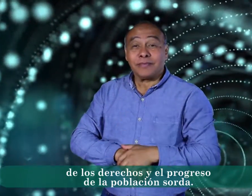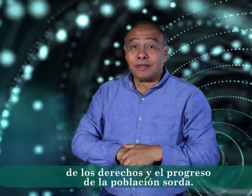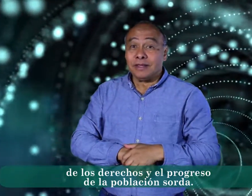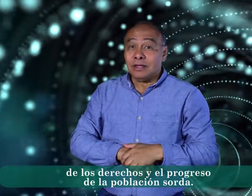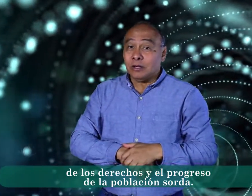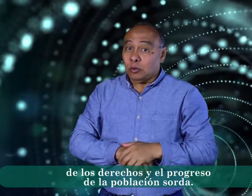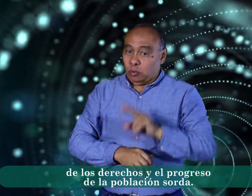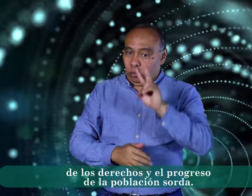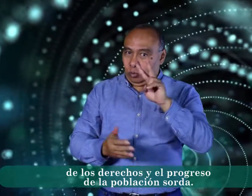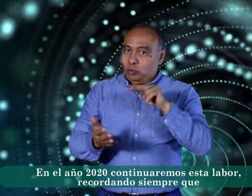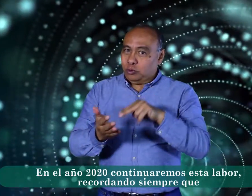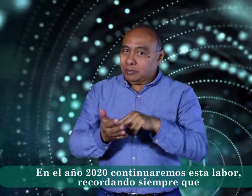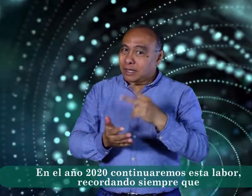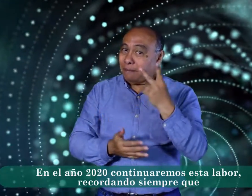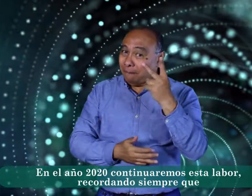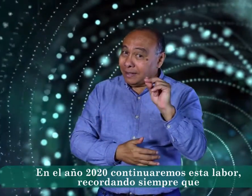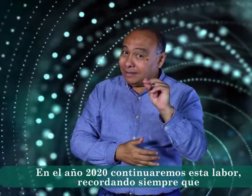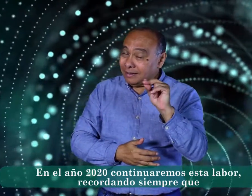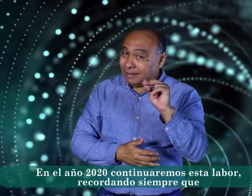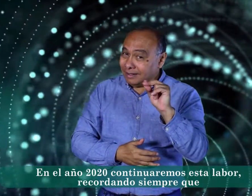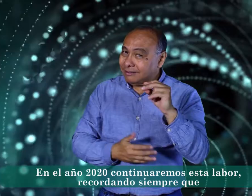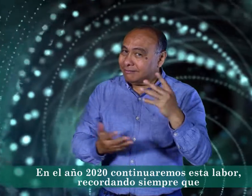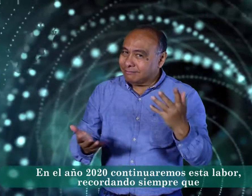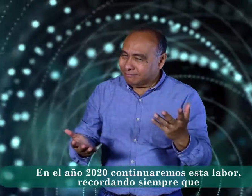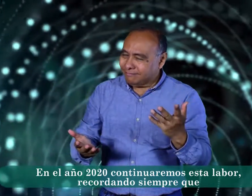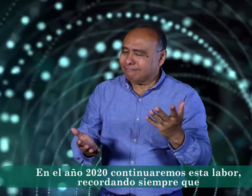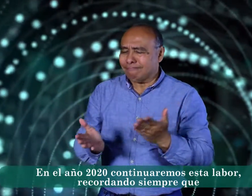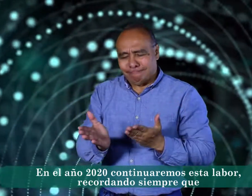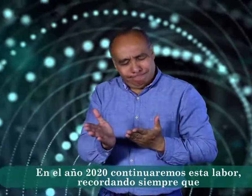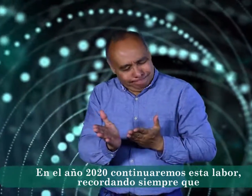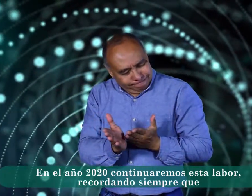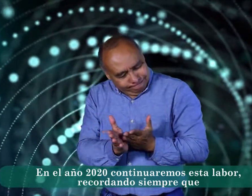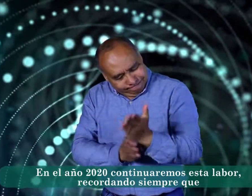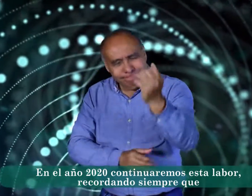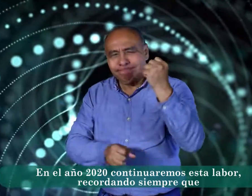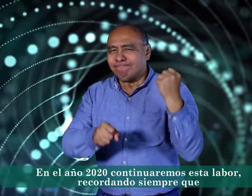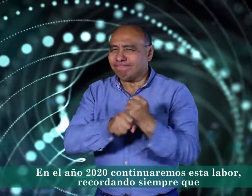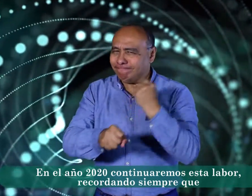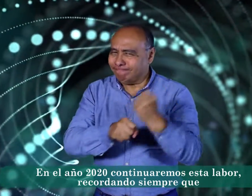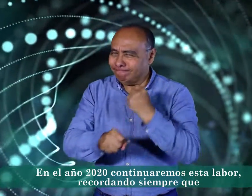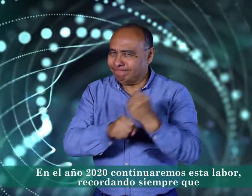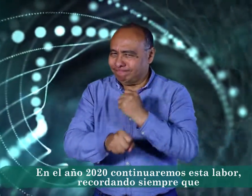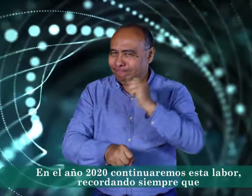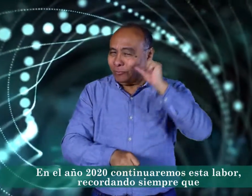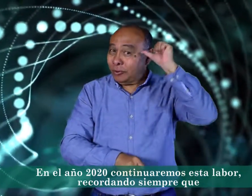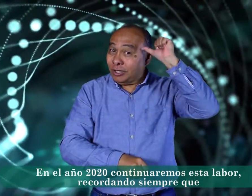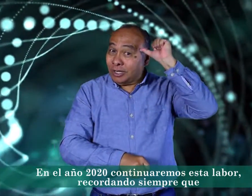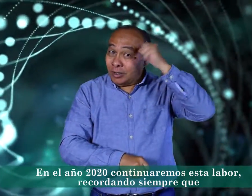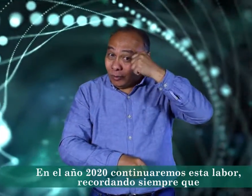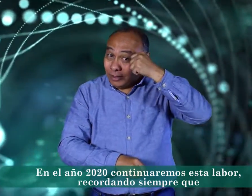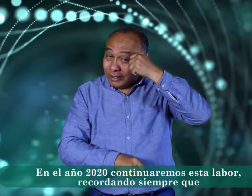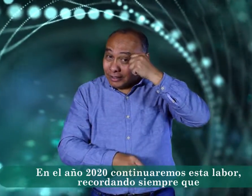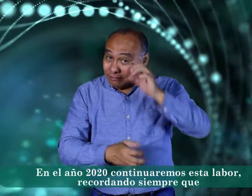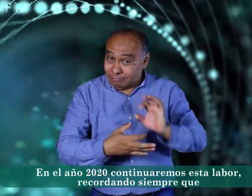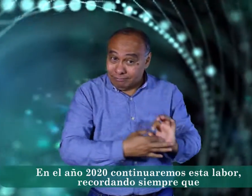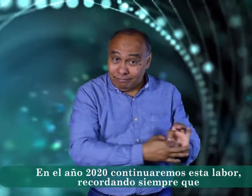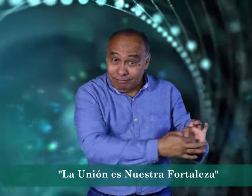población sorda. En el año 2020 continuaremos esta labor, recordando siempre que la